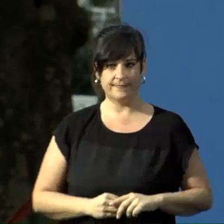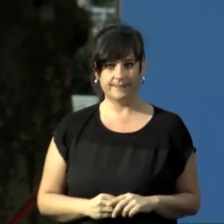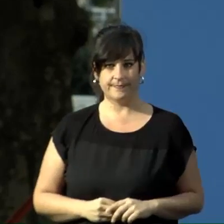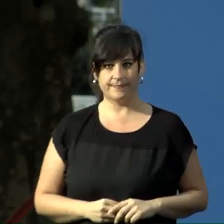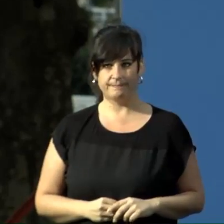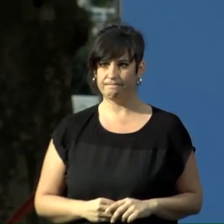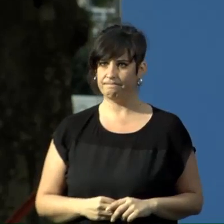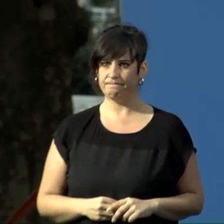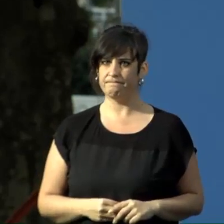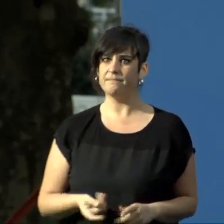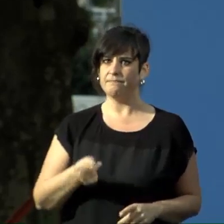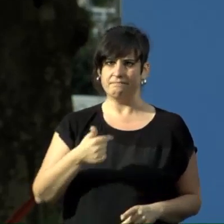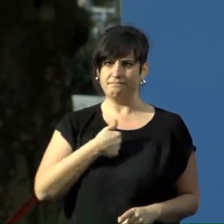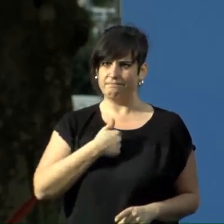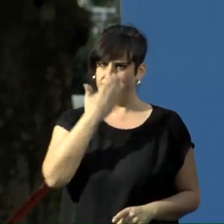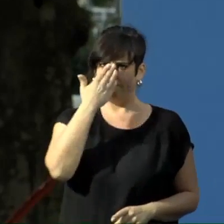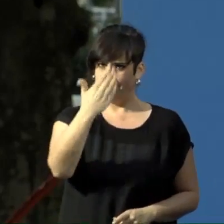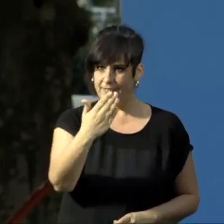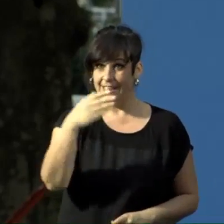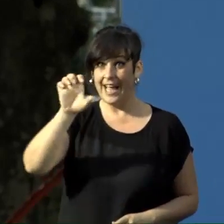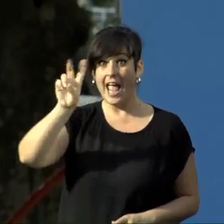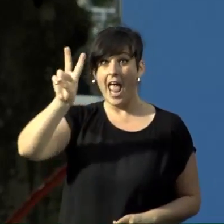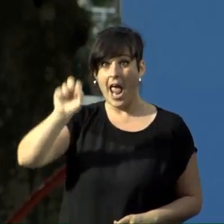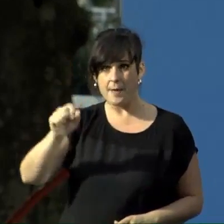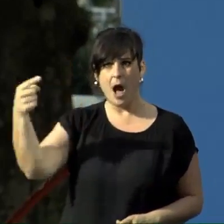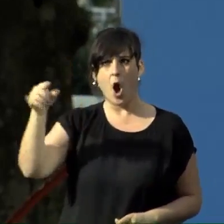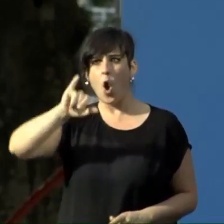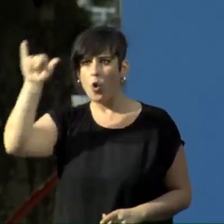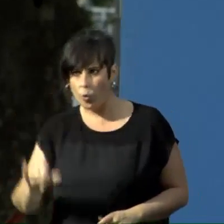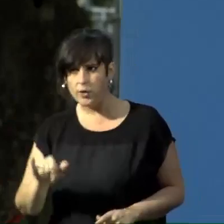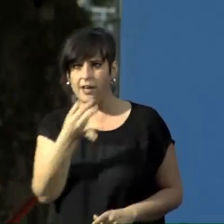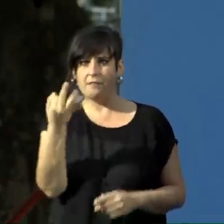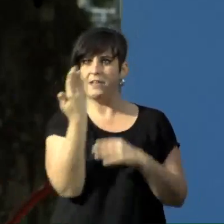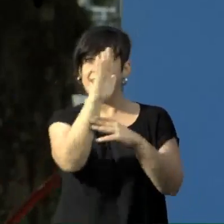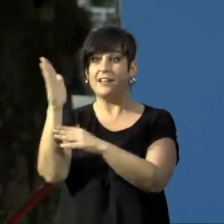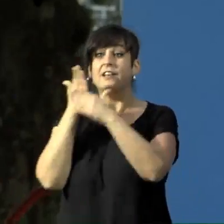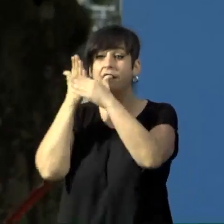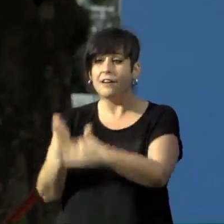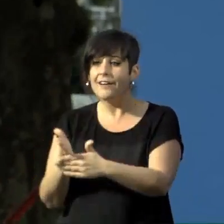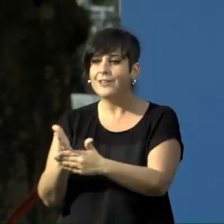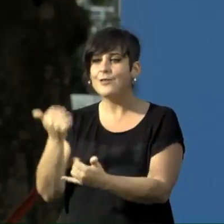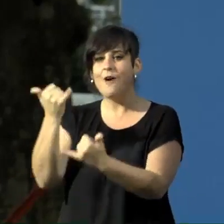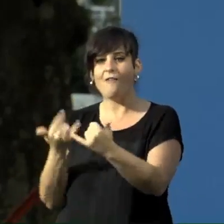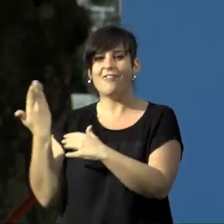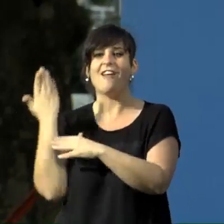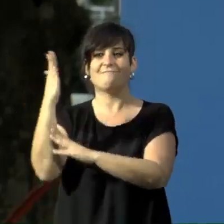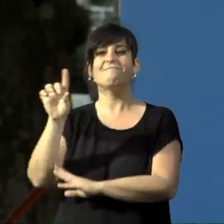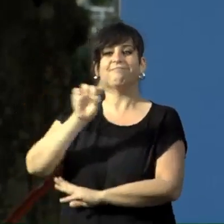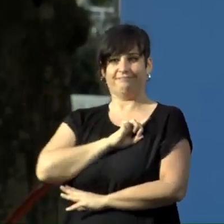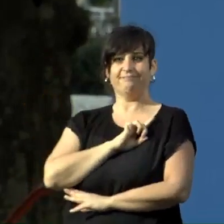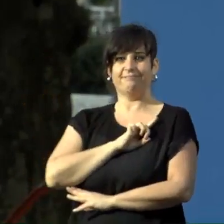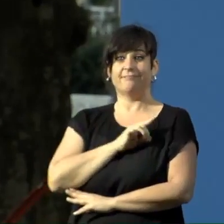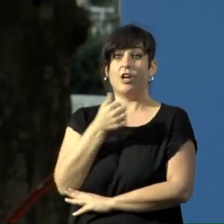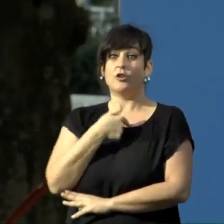E de corazón, a min, Eva Gutiérrez e o resto da candidatura represéntanme. Aquí vos